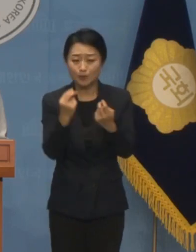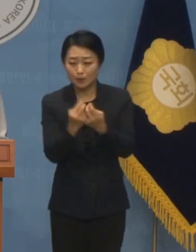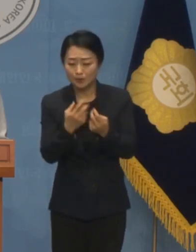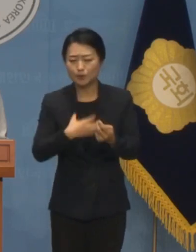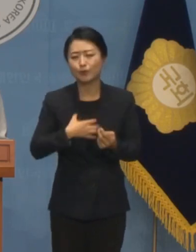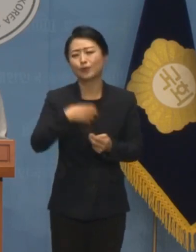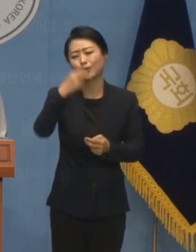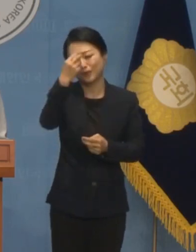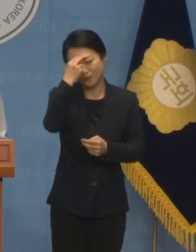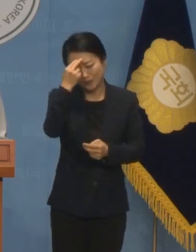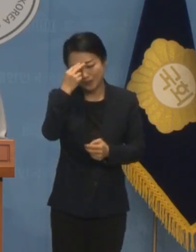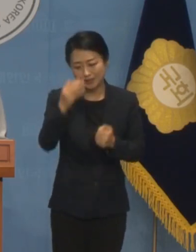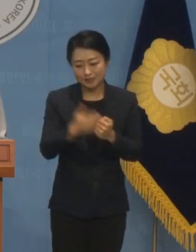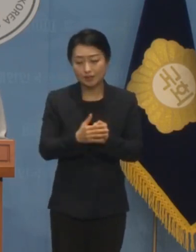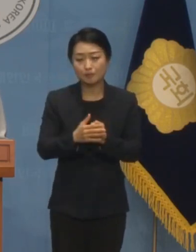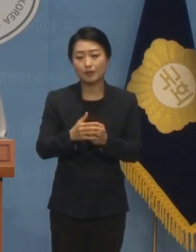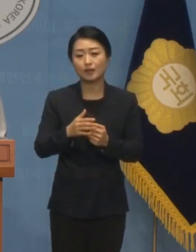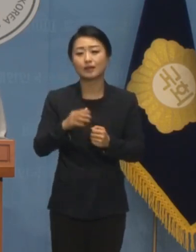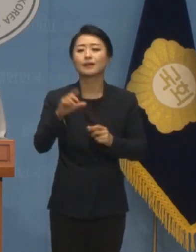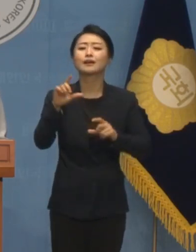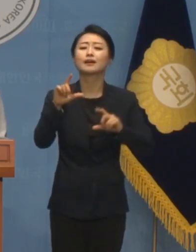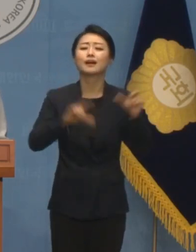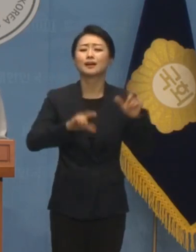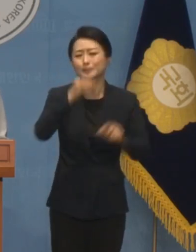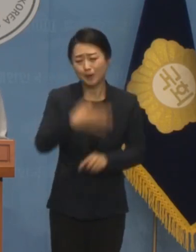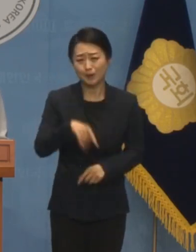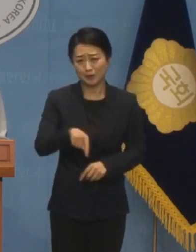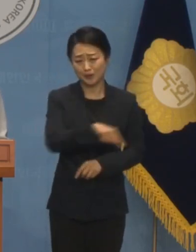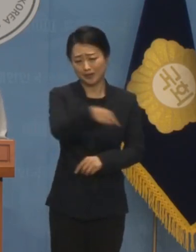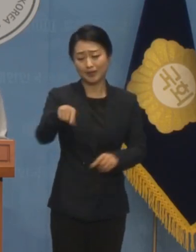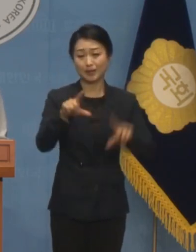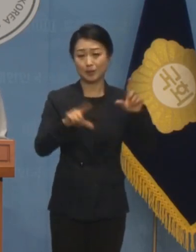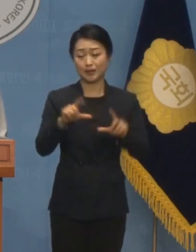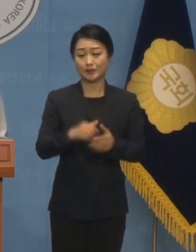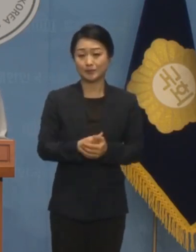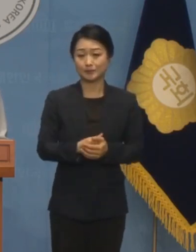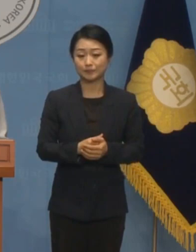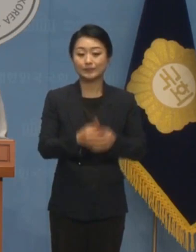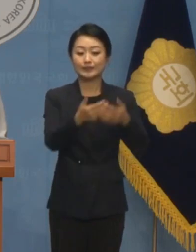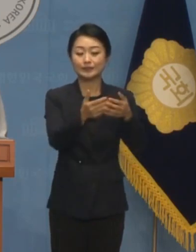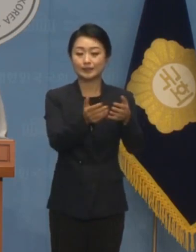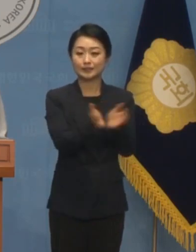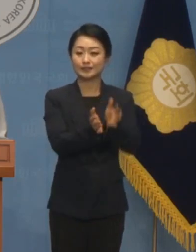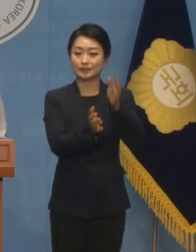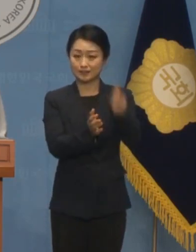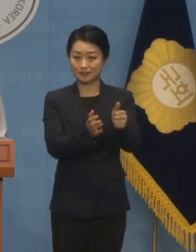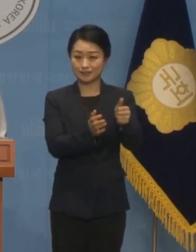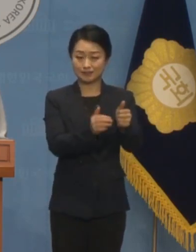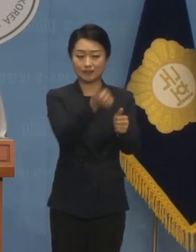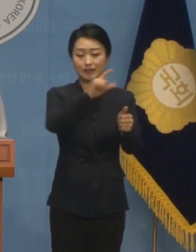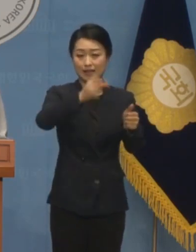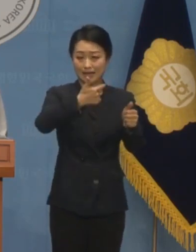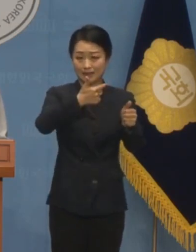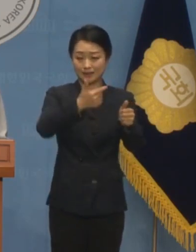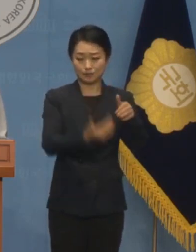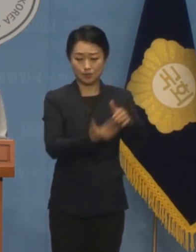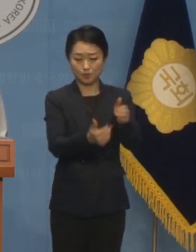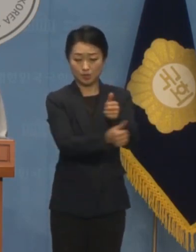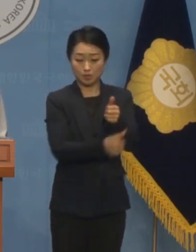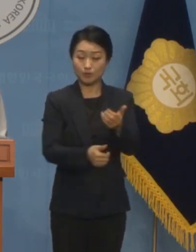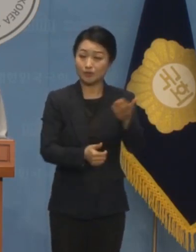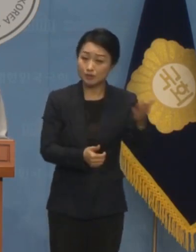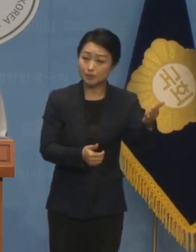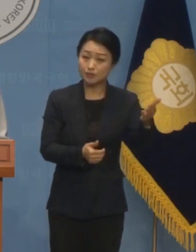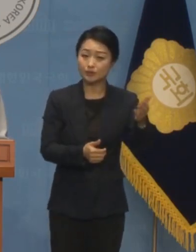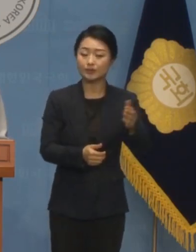경제위기와 민생고로 고통받고 있습니다. 새롭게 선출된 한동훈 대표와 국민의힘 지도부는